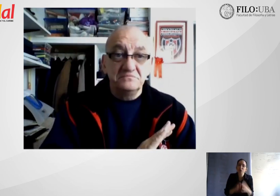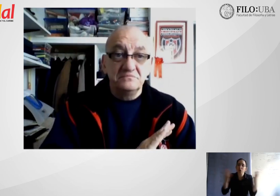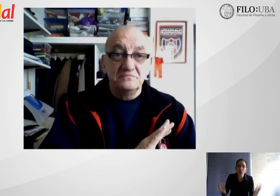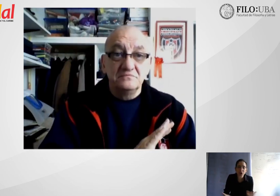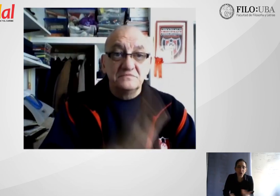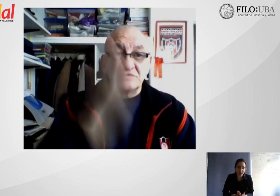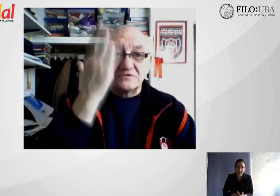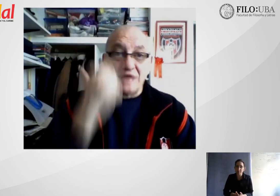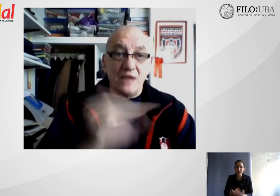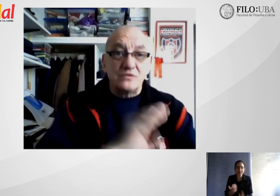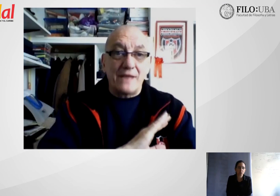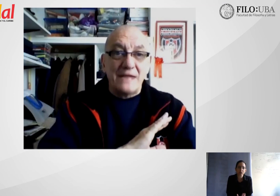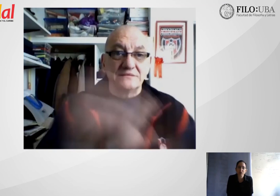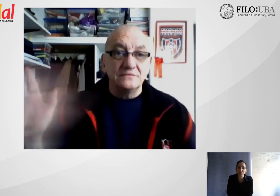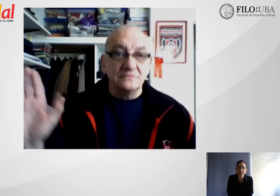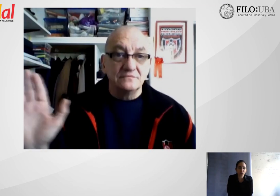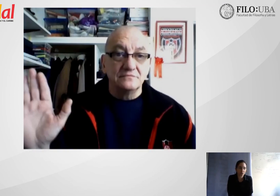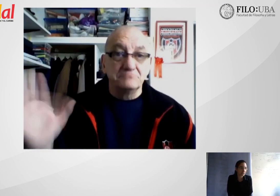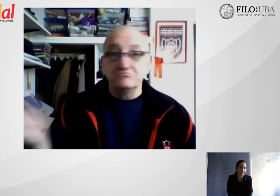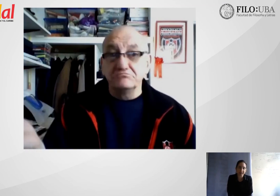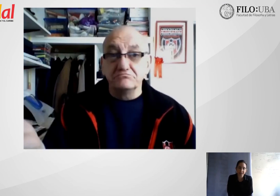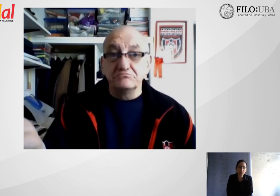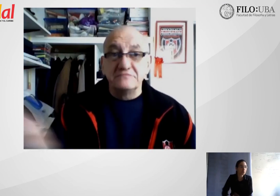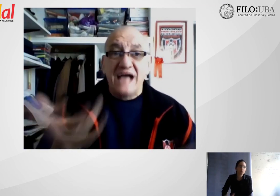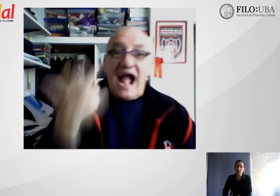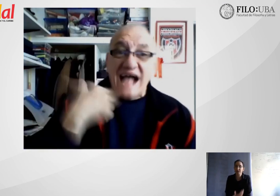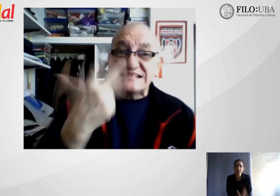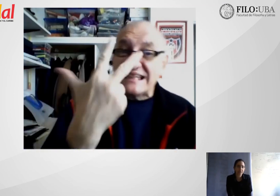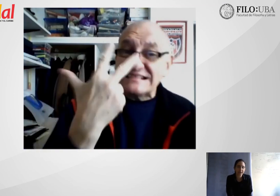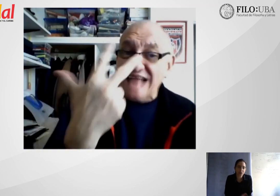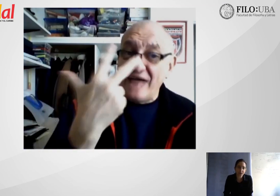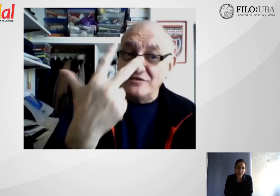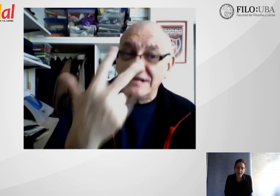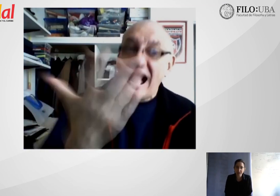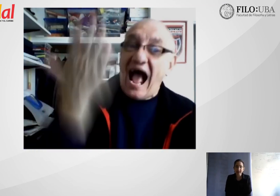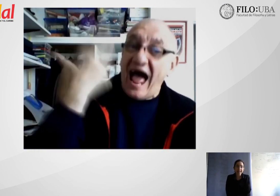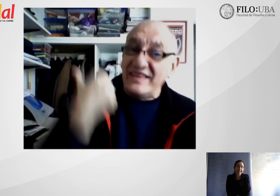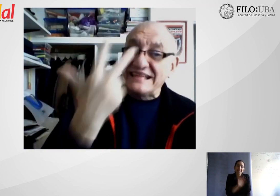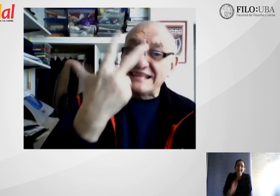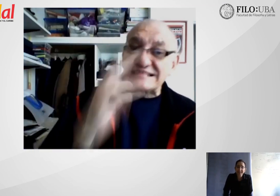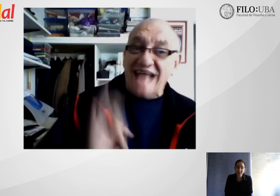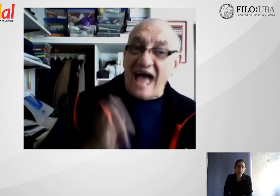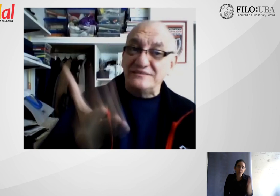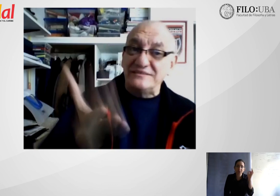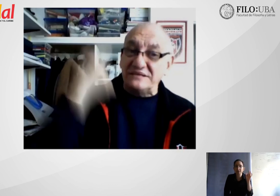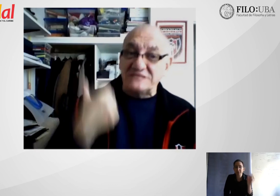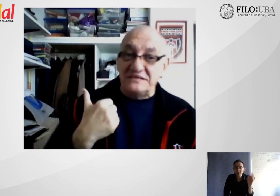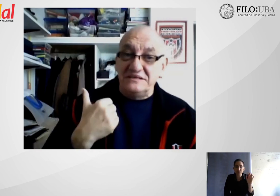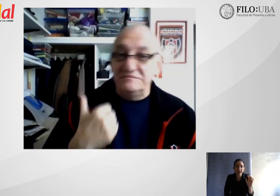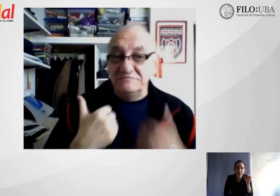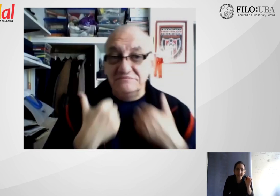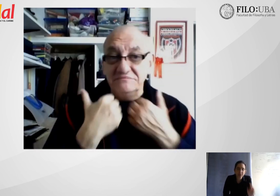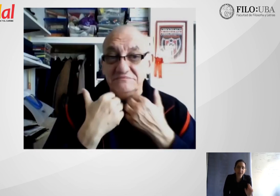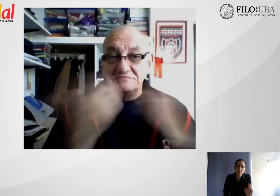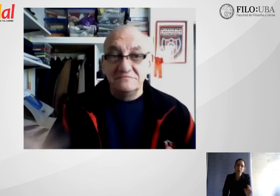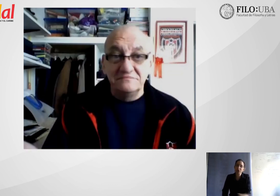conocimiento introductorio en la lengua, cuando se encontraban con nosotros en la calle. Ese fue un esfuerzo que se hizo desde la asociación, y hace 3 años tuvimos ese primer